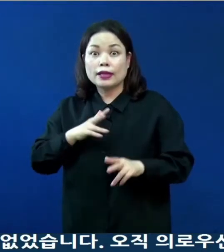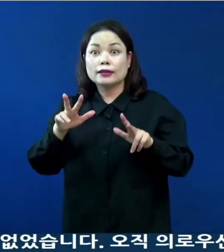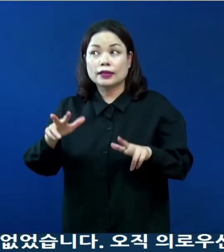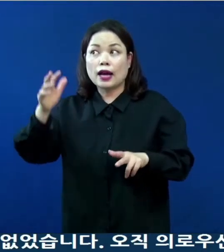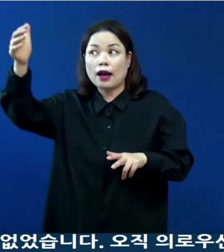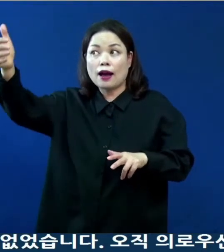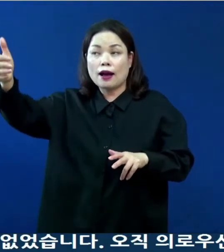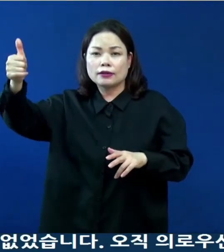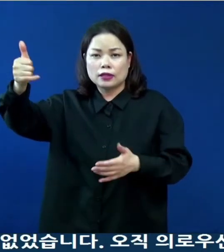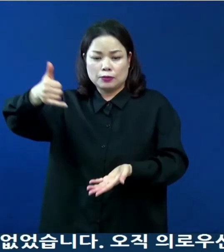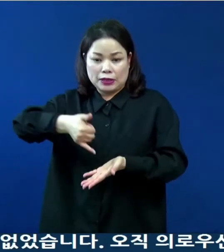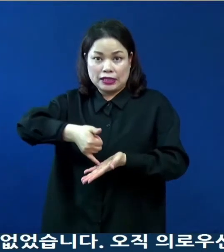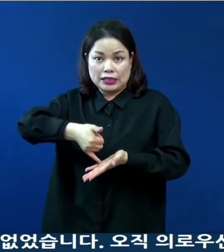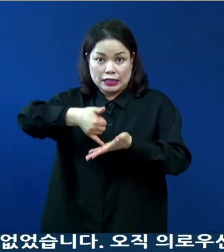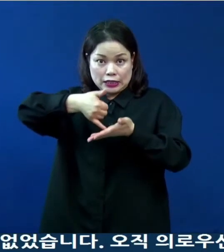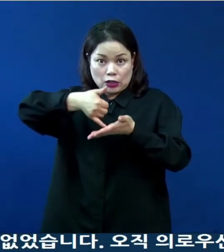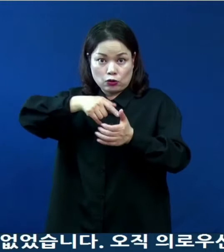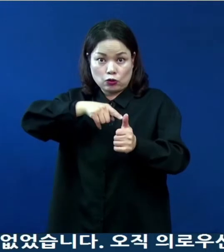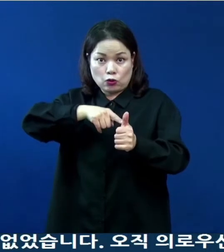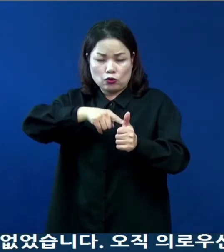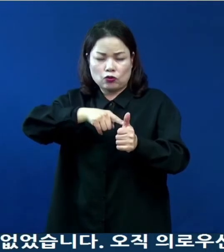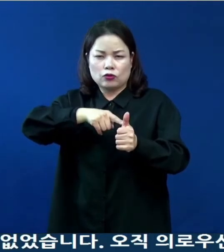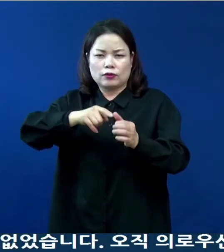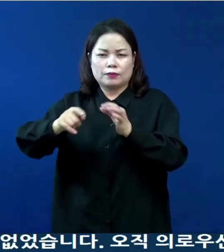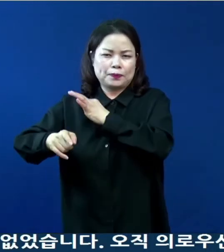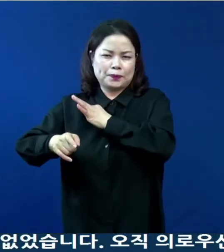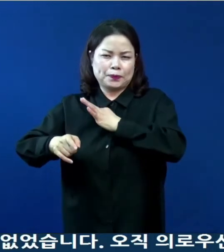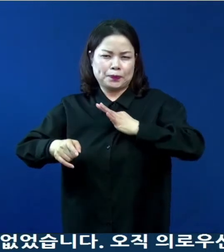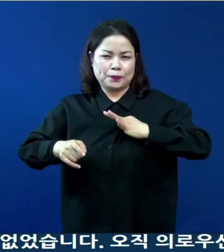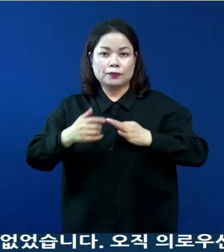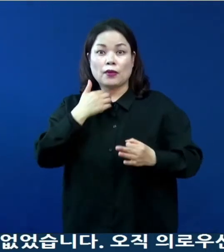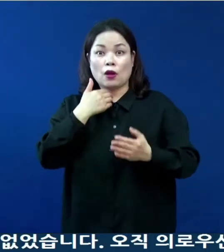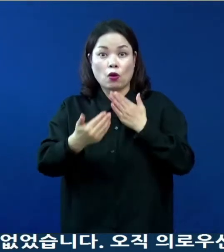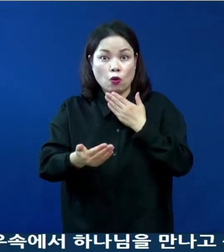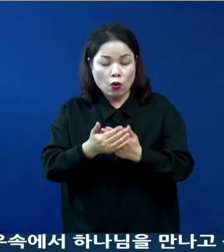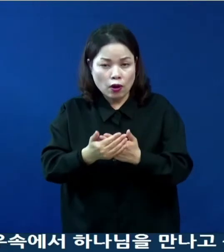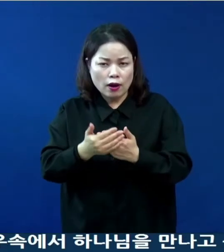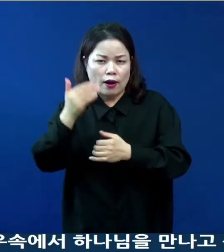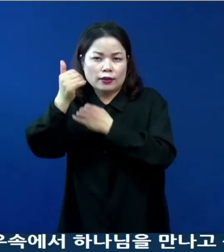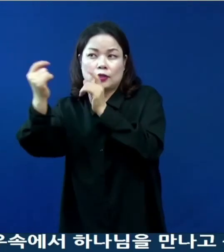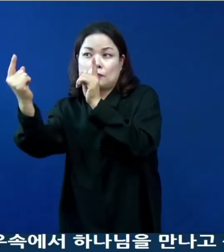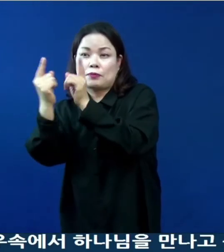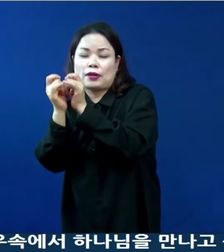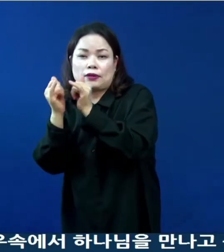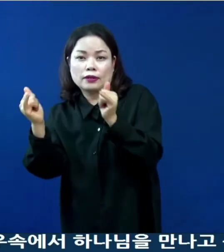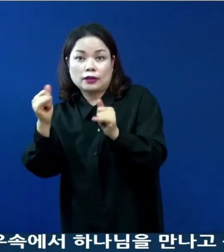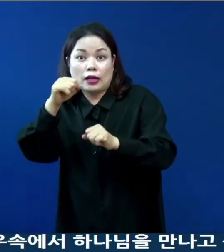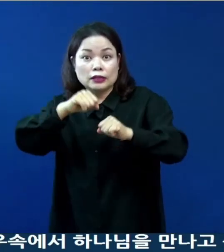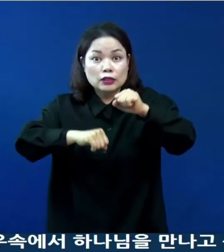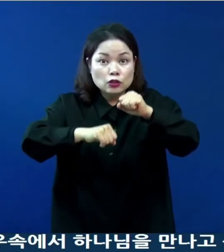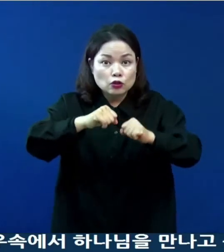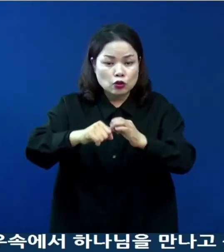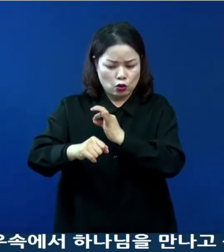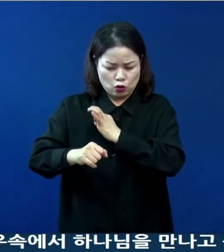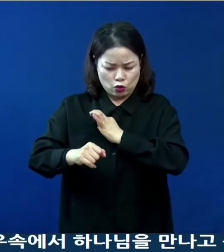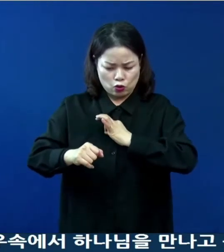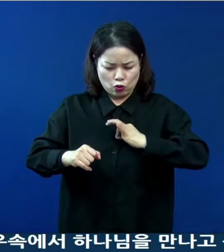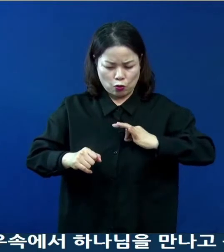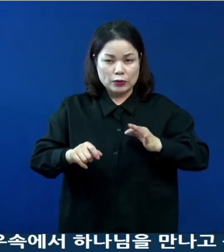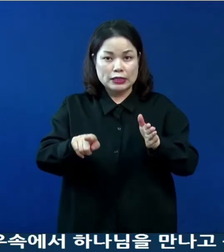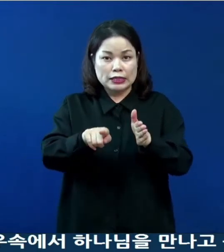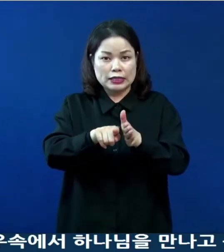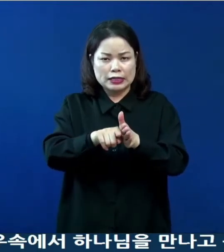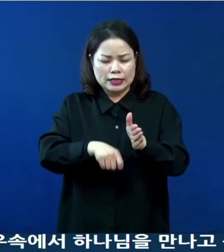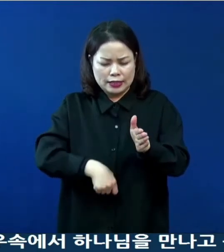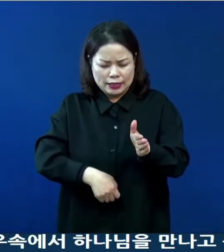이제는 하나님을 인격적으로 경험을 한 것이죠. 하나님을 인격적으로 만난 사람들이 하는 행동, 욥은 진실로 하나님